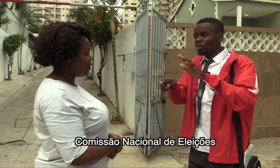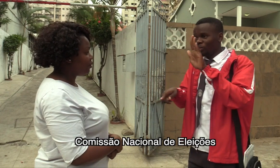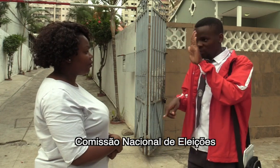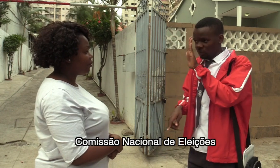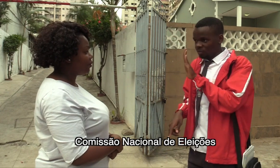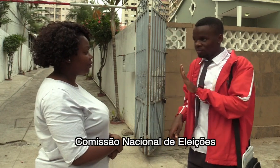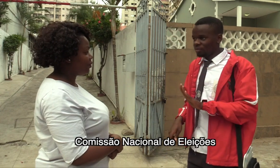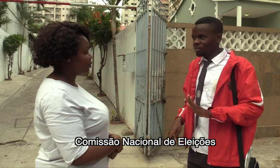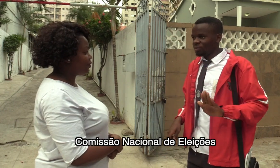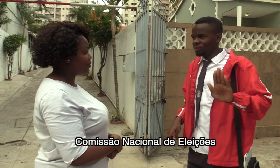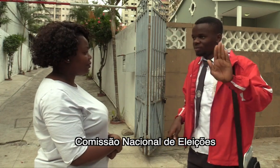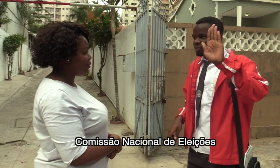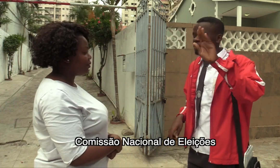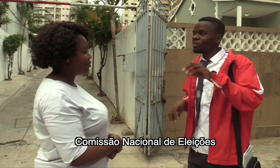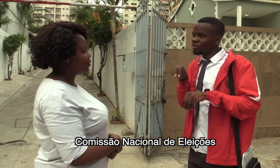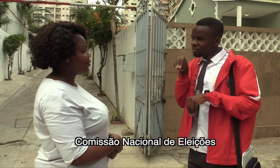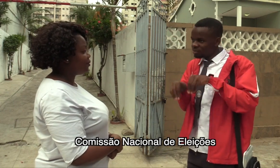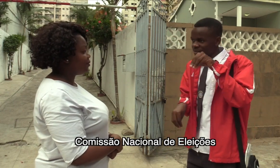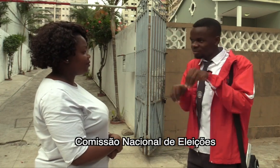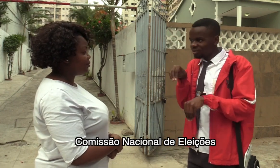Comissão Nacional de Eleições.